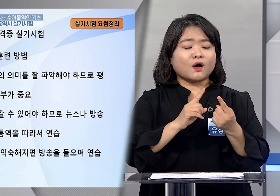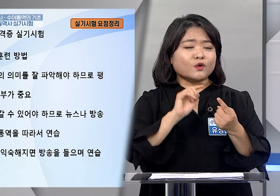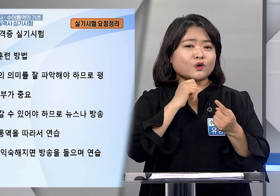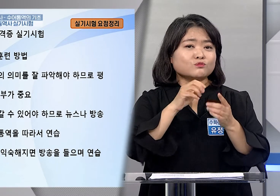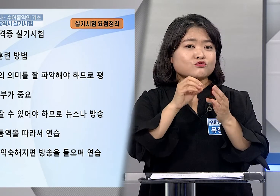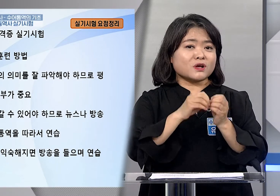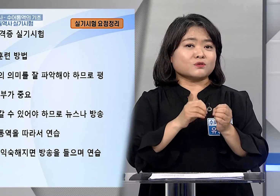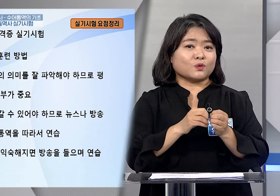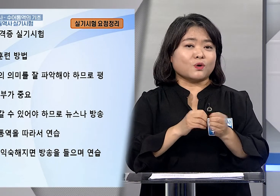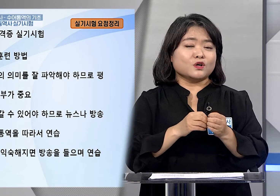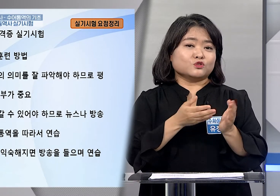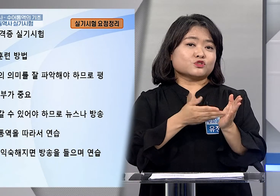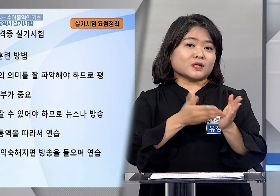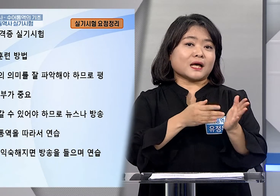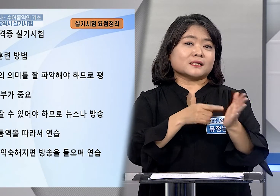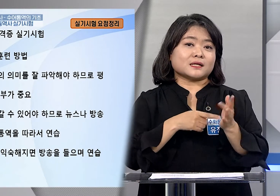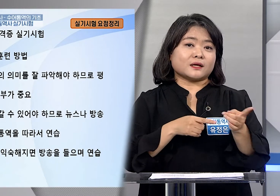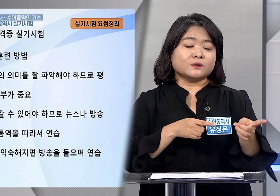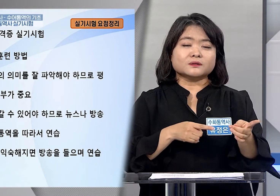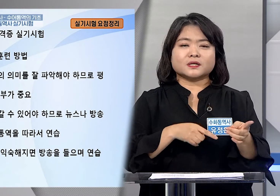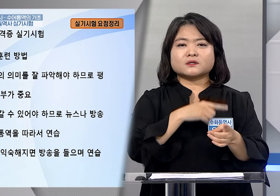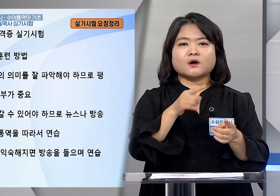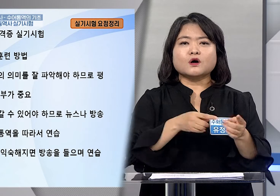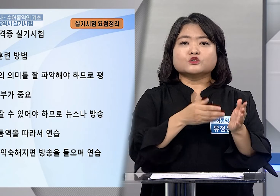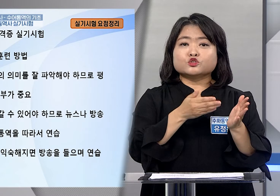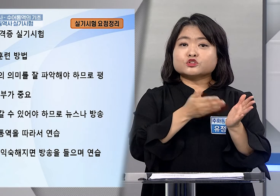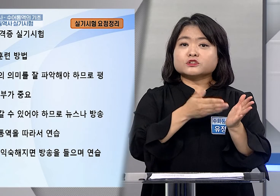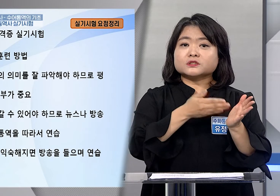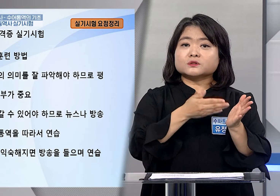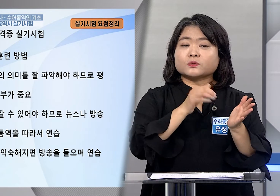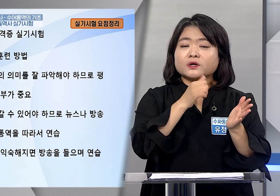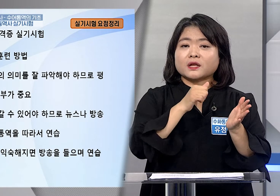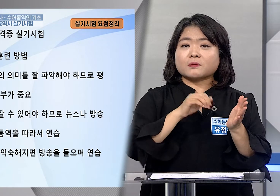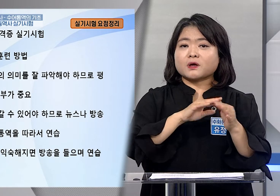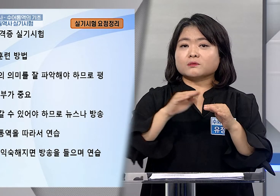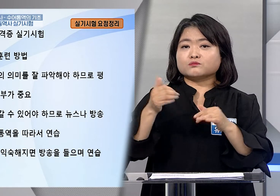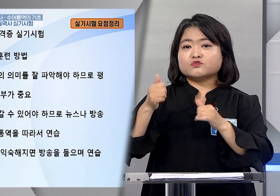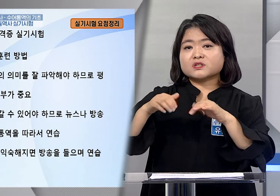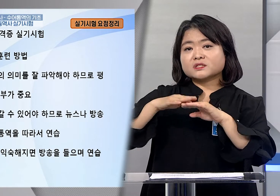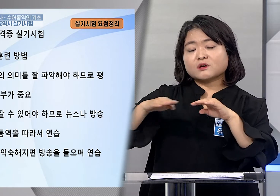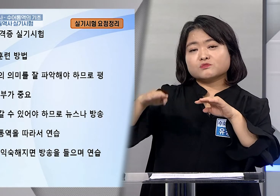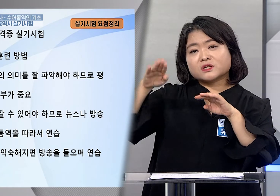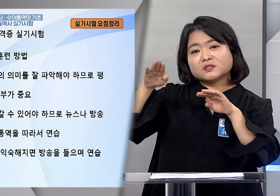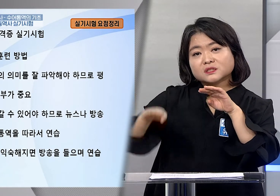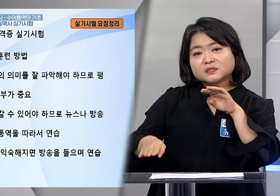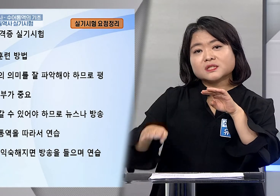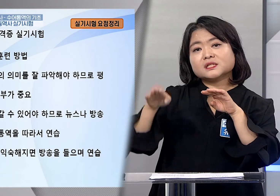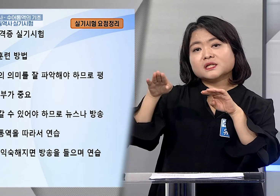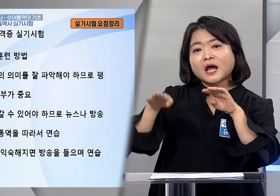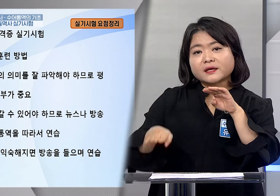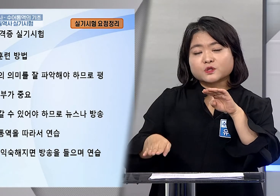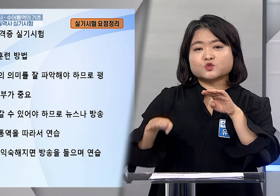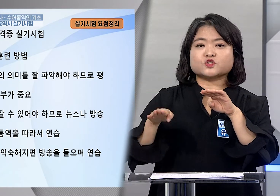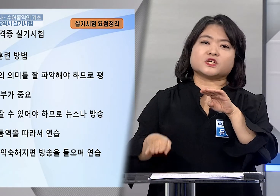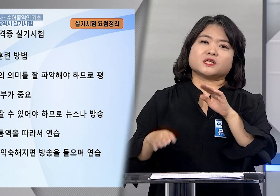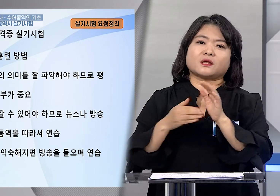어려운 문장으로 뉴스가 나가잖아요. 그래서 뉴스를 통역해내면 시험 문제는 그 이하의 수준이기